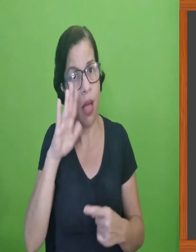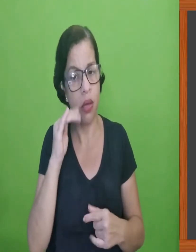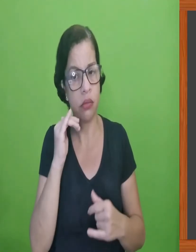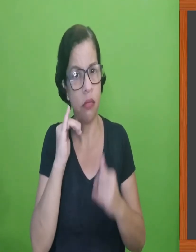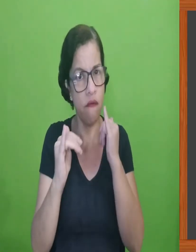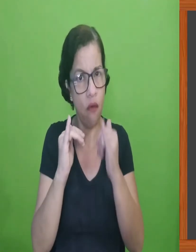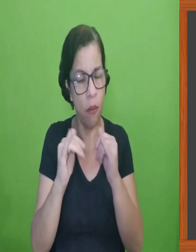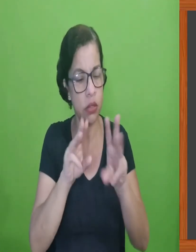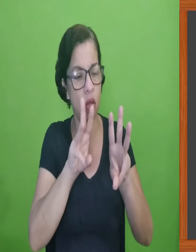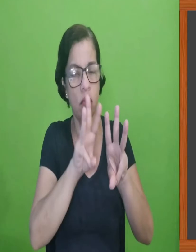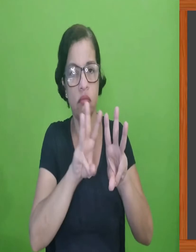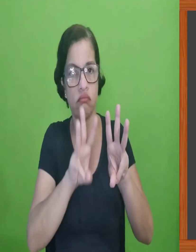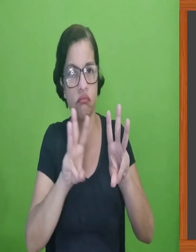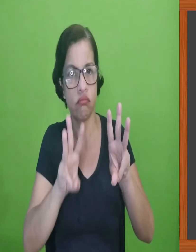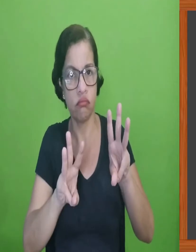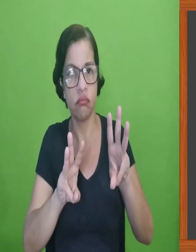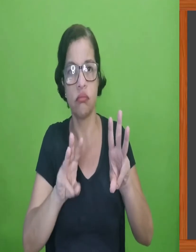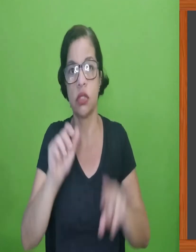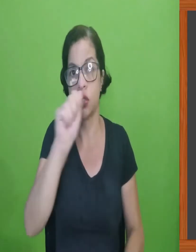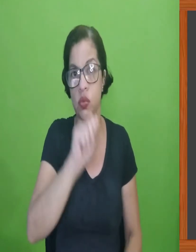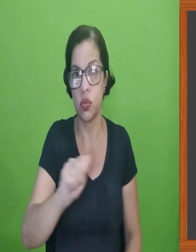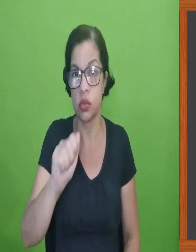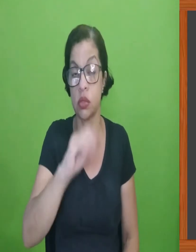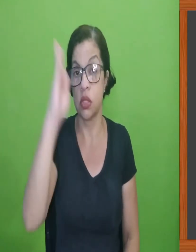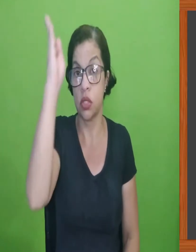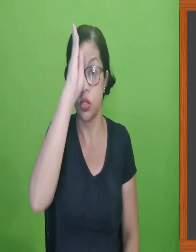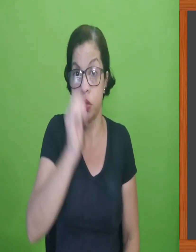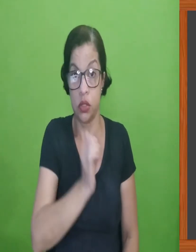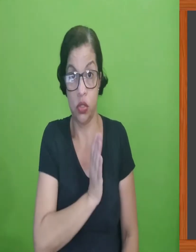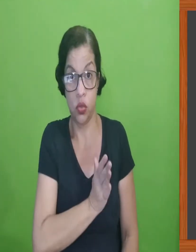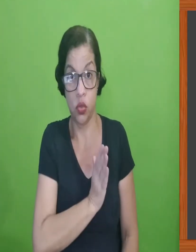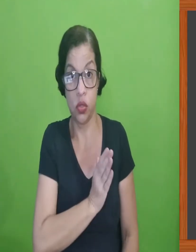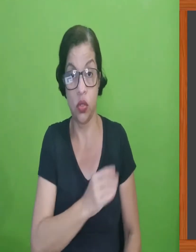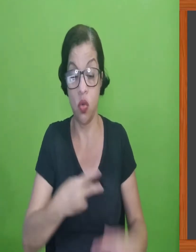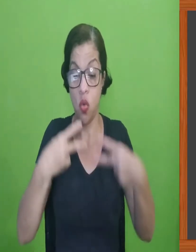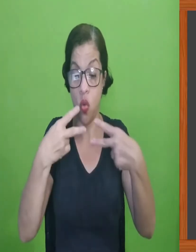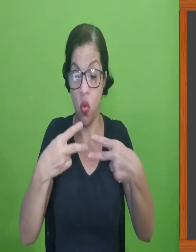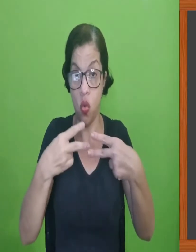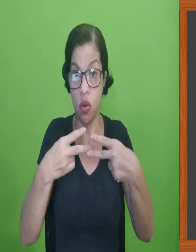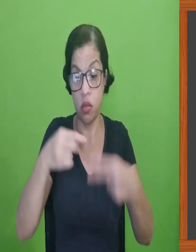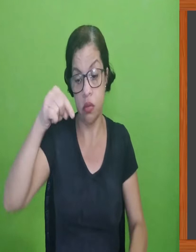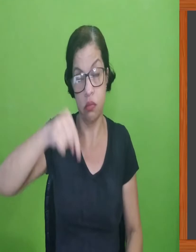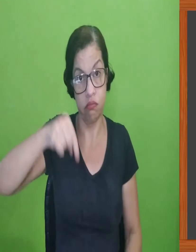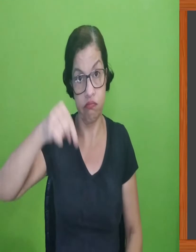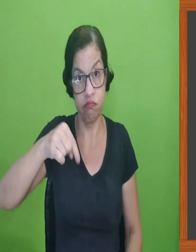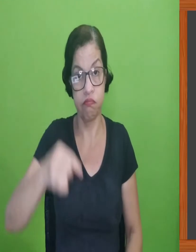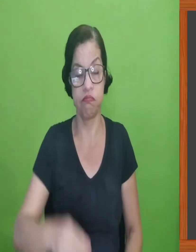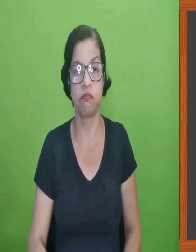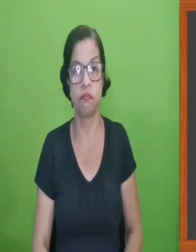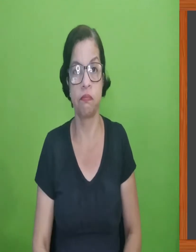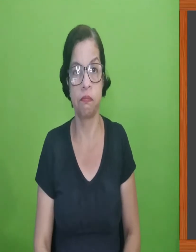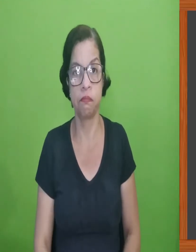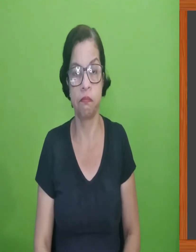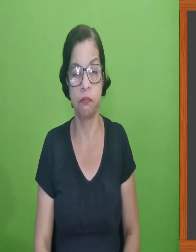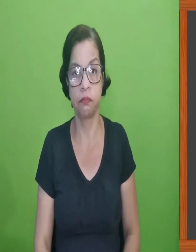informações, acesse o site da Sociedade Brasileira de Cardiologia, cujo link estou deixando aqui na descrição deste